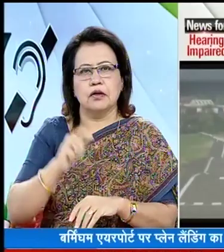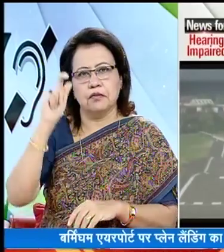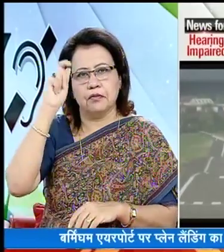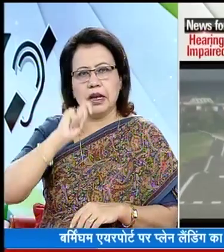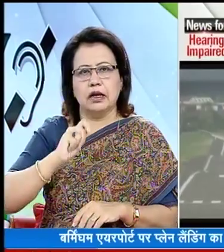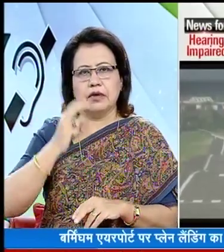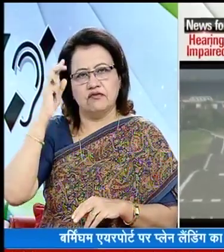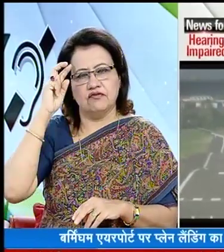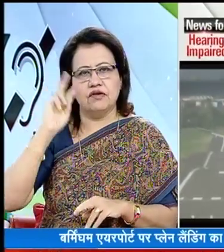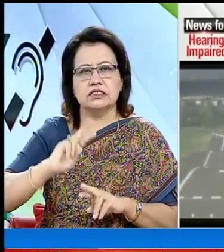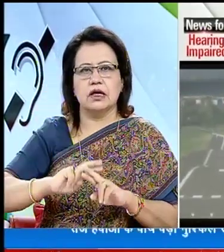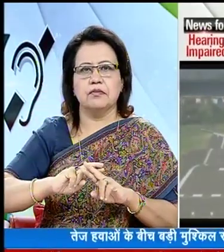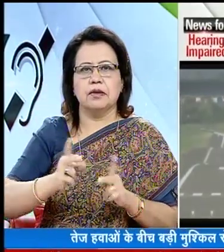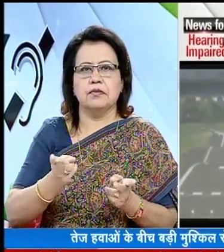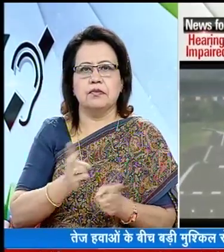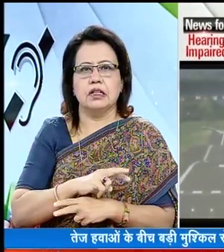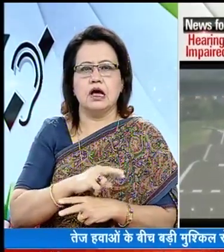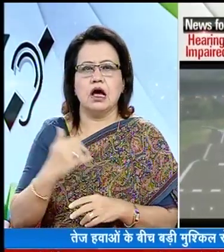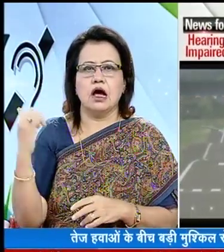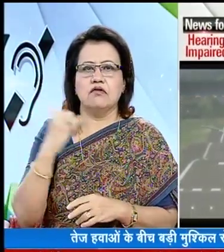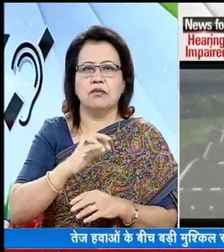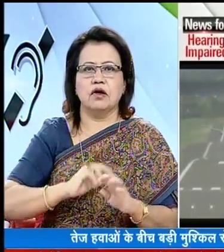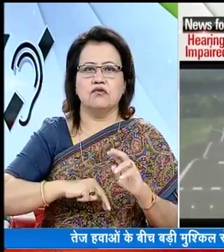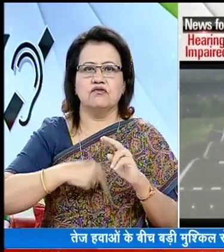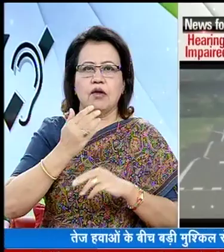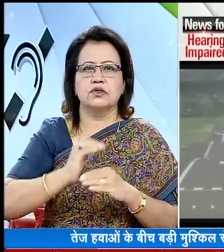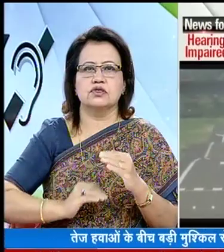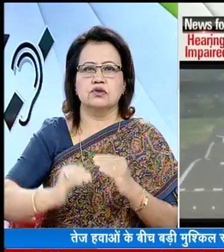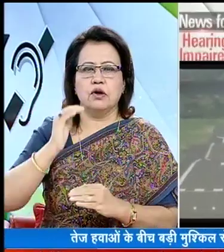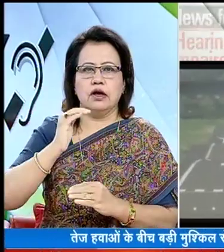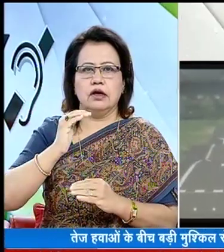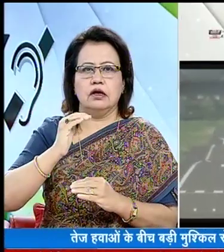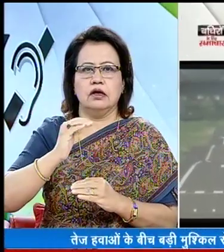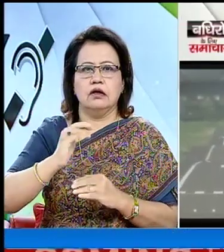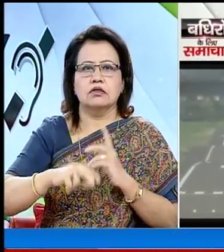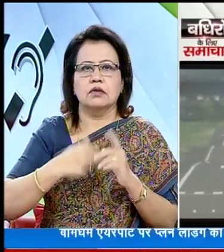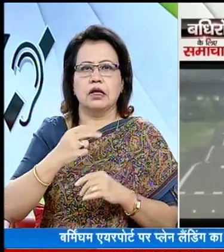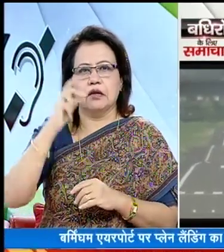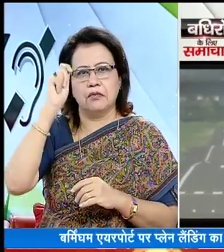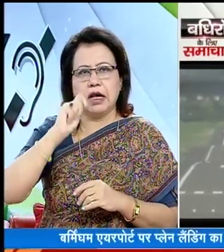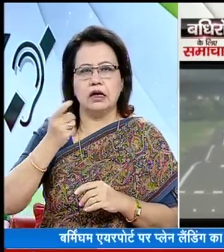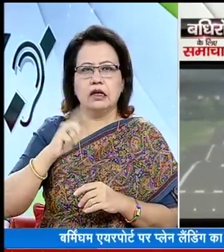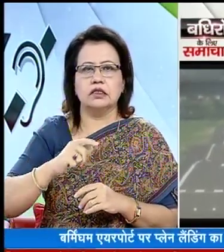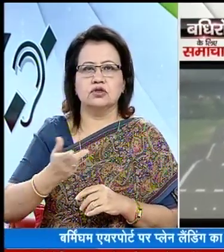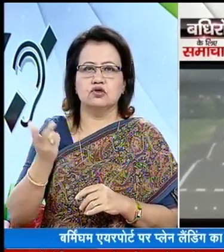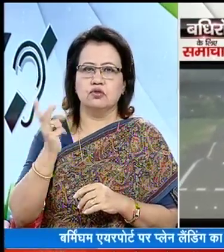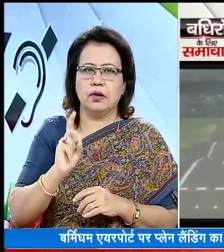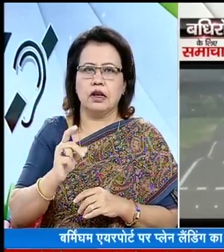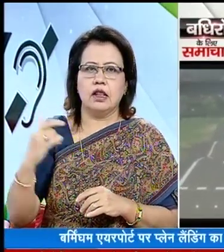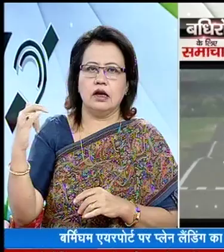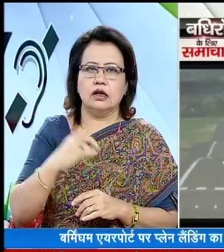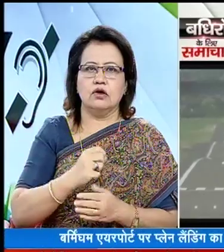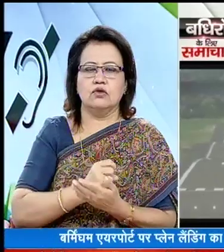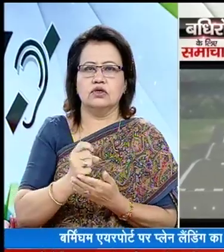हुए एन वक्त पर पायलट ने अपना फैसला बदल दिया और प्लेन को हवा में ऊपर की ओर उड़ा दिया। इसके बाद पायलट ने फिर से लैंडिंग